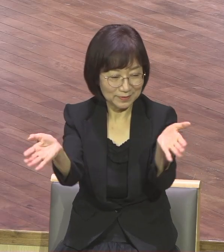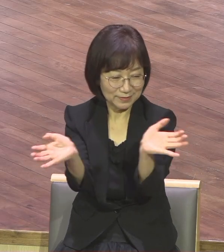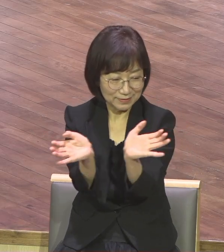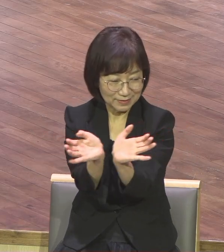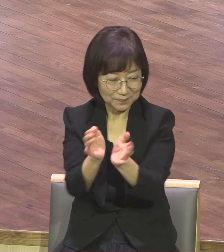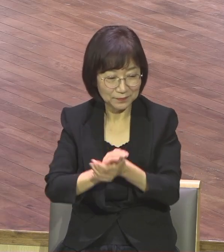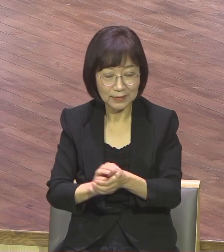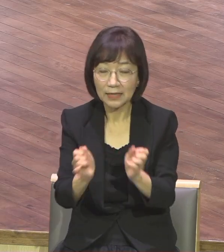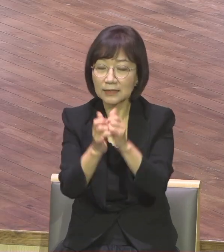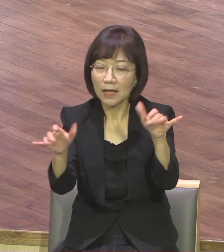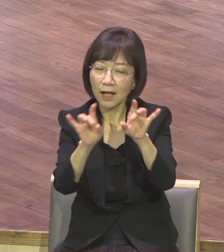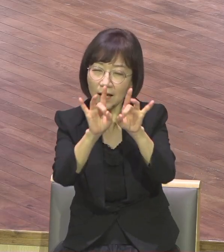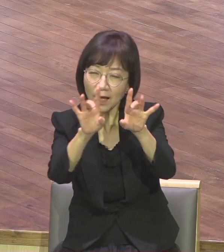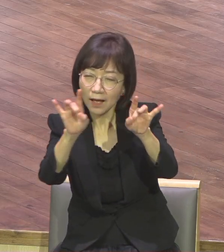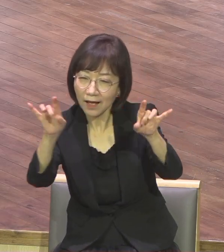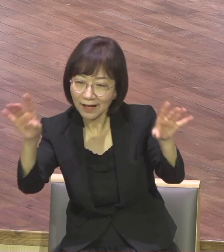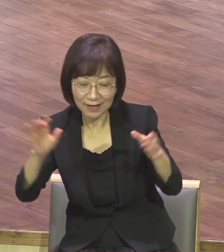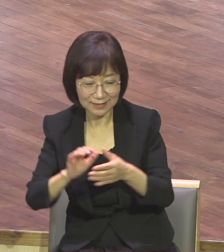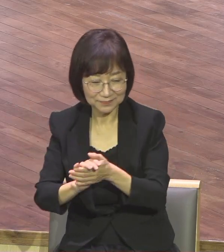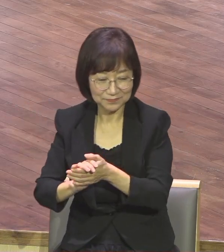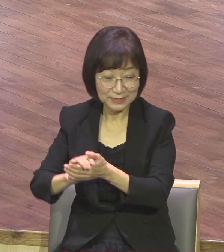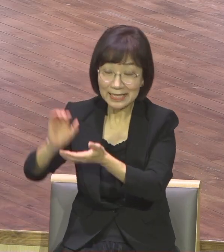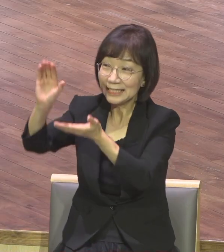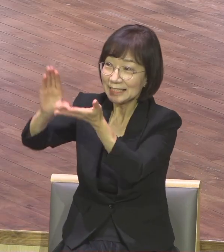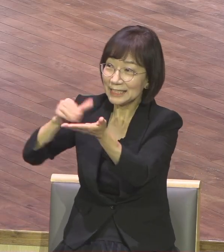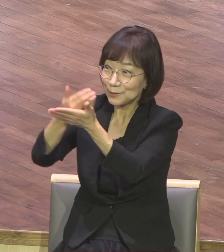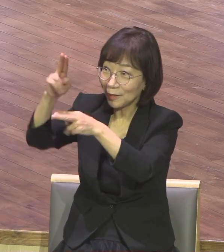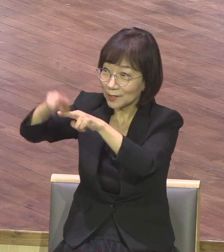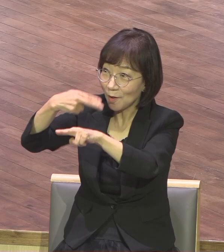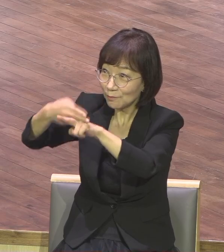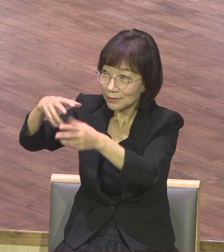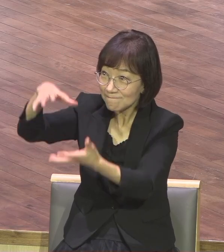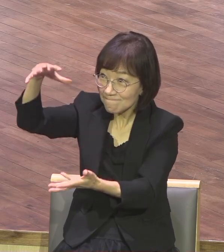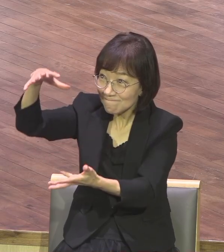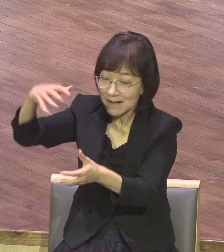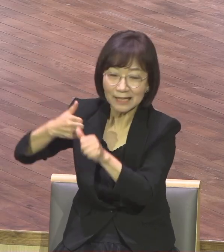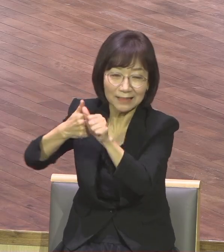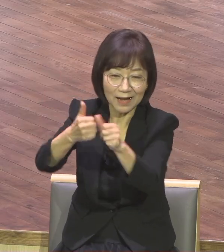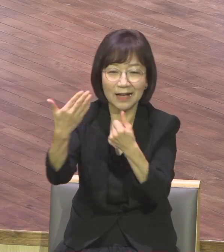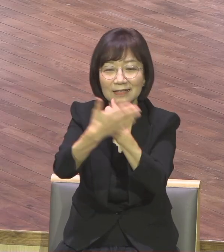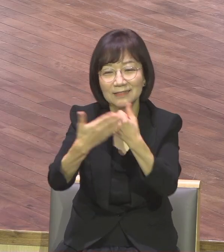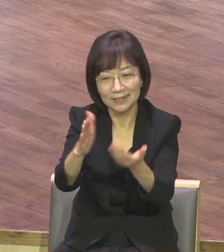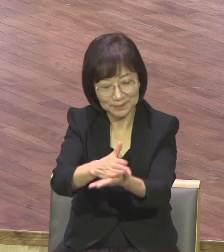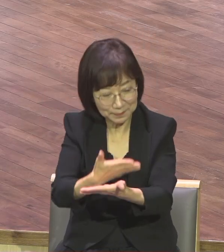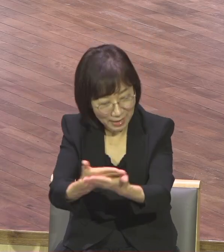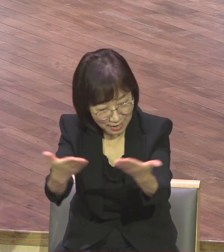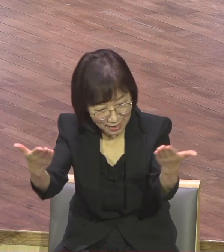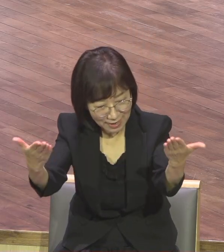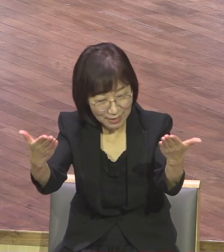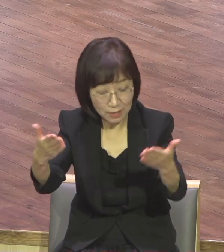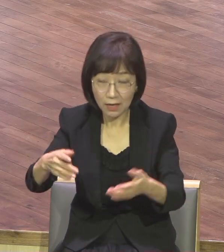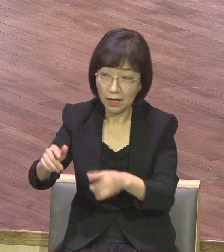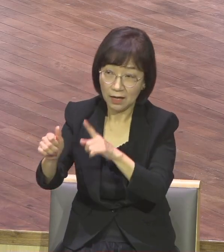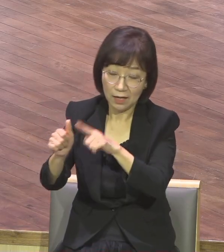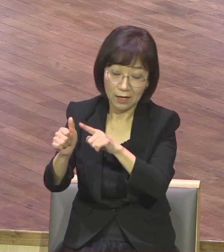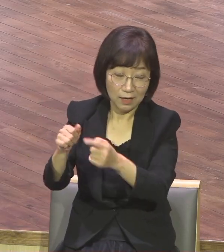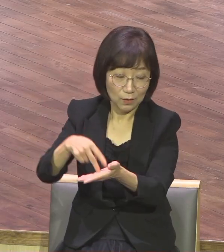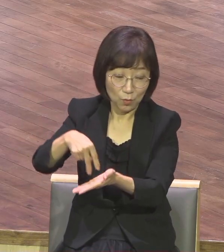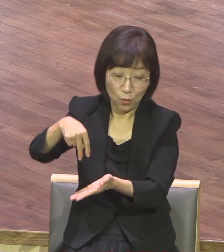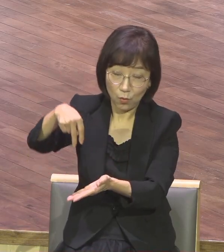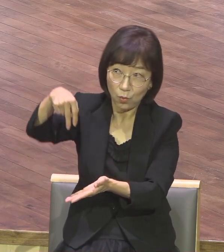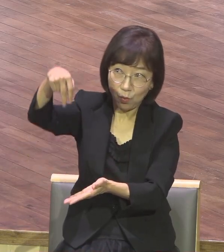봅니다. 우리 각 사람에게 그리스도의 선물의 분량대로 은혜를 주셨나니 그러므로 이르기를 그가 위에 올라가실